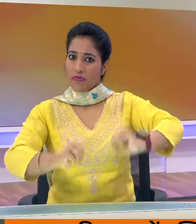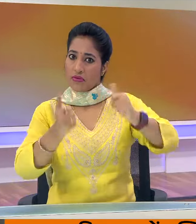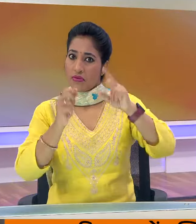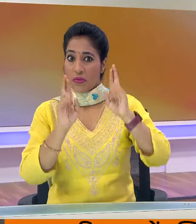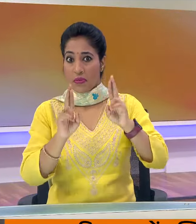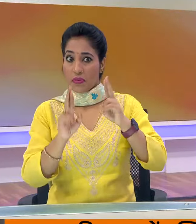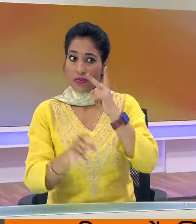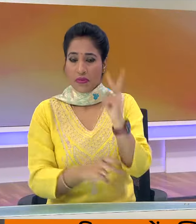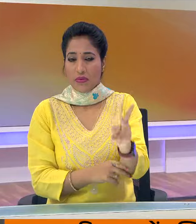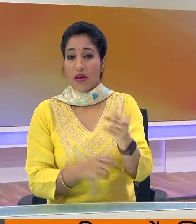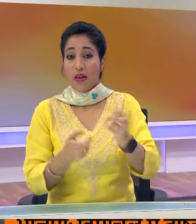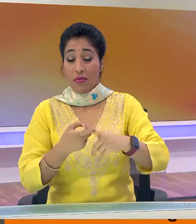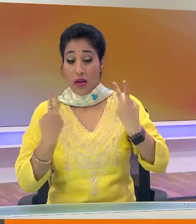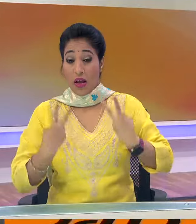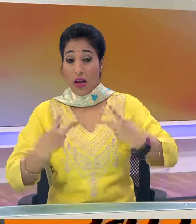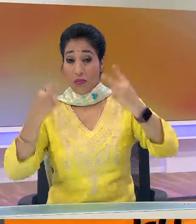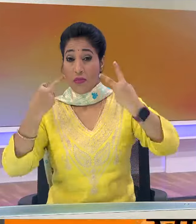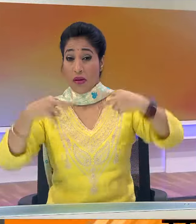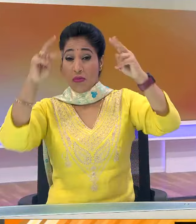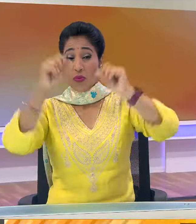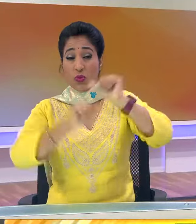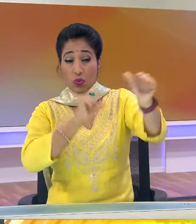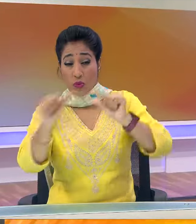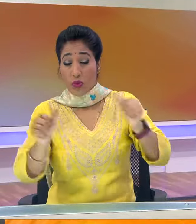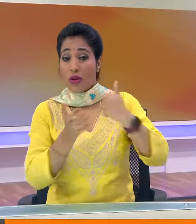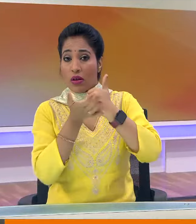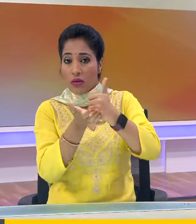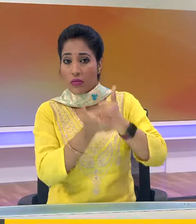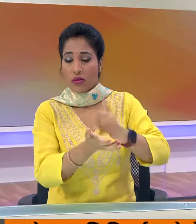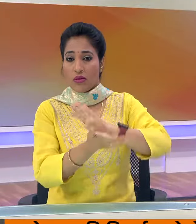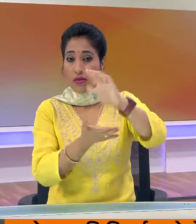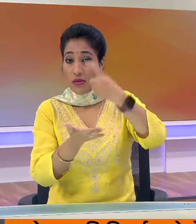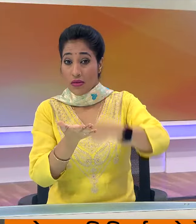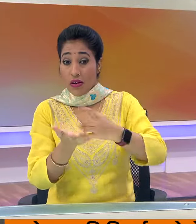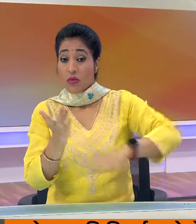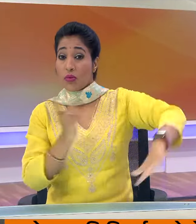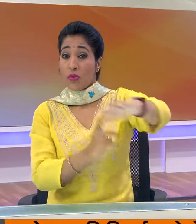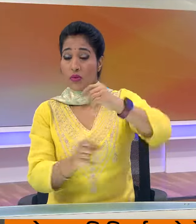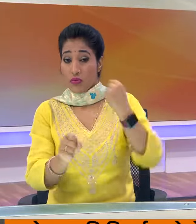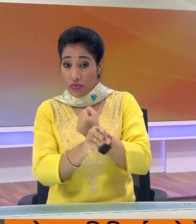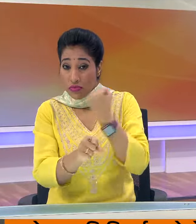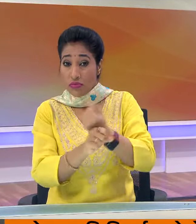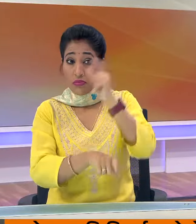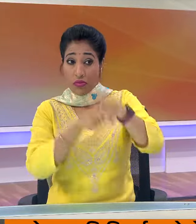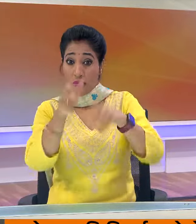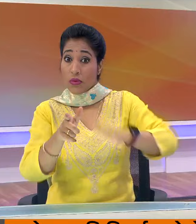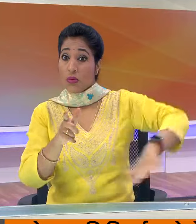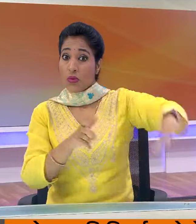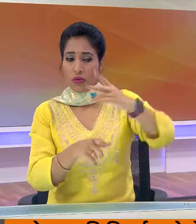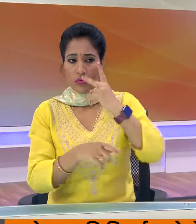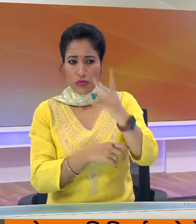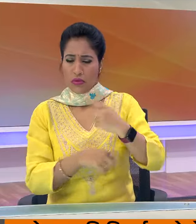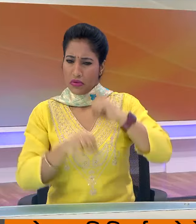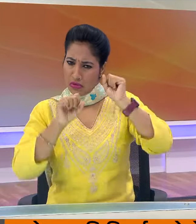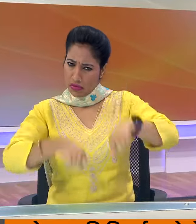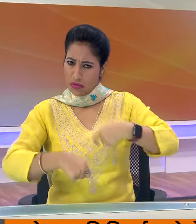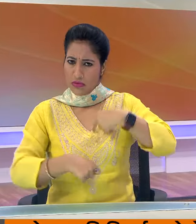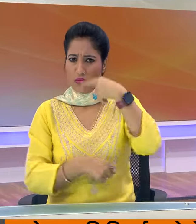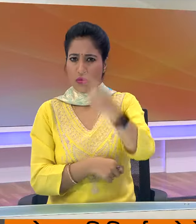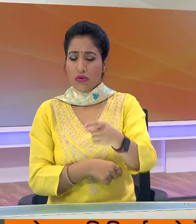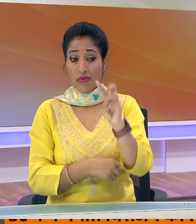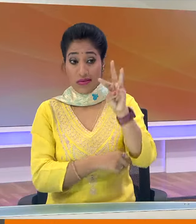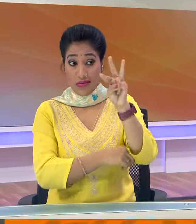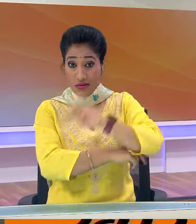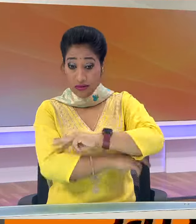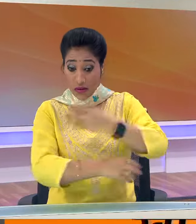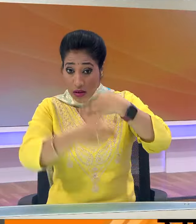और जिस तरह से दुगने जोश क्रोश से लोकसभा से भी अब हरियाणा विधानसभा के कार्यकर्ताओं में जोश है। तो मैं आपको ये कह सकता हूँ कि 3 दिन के